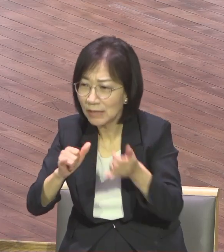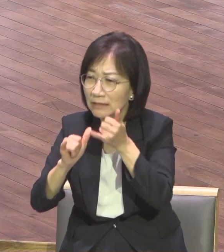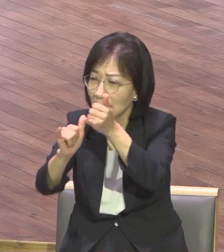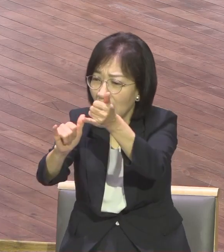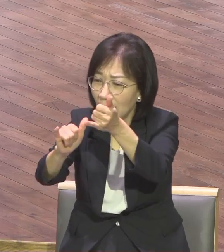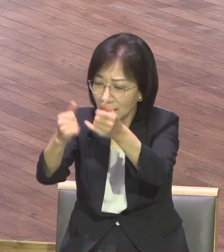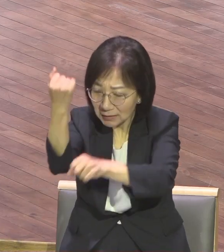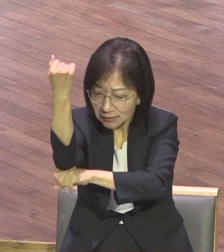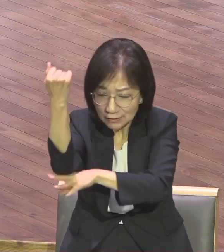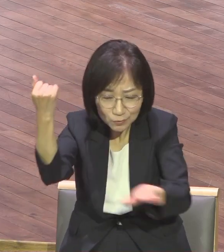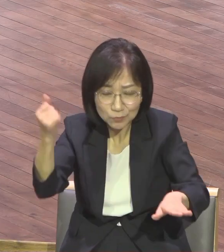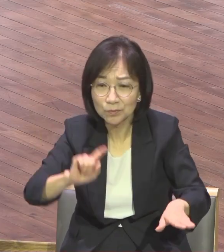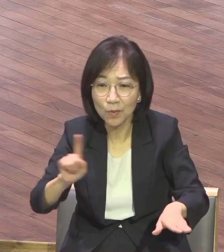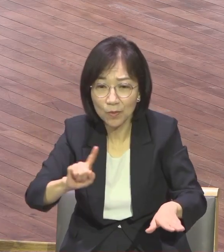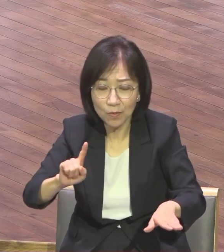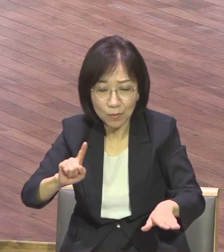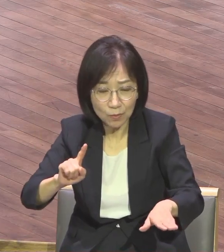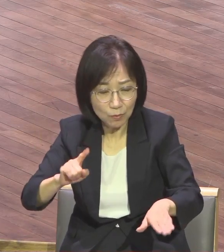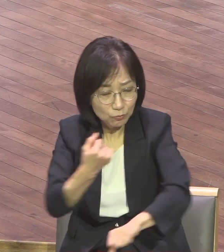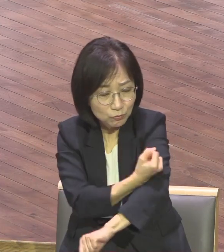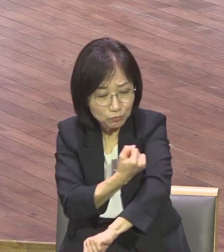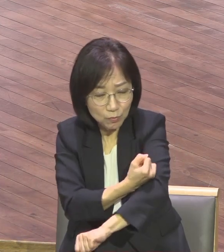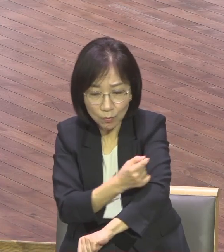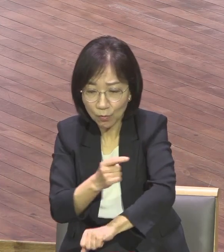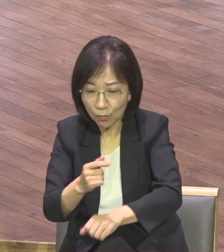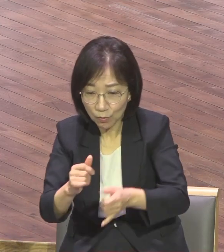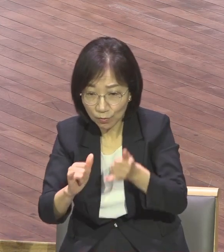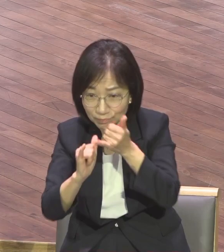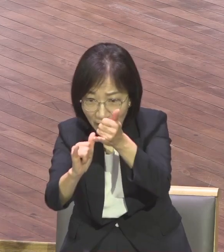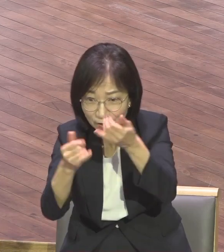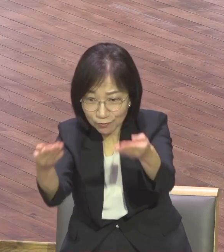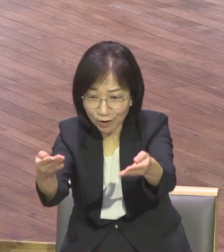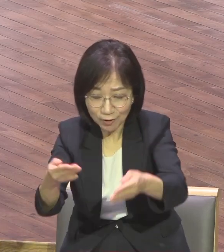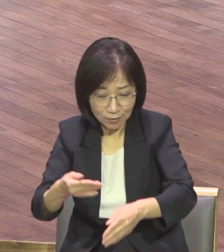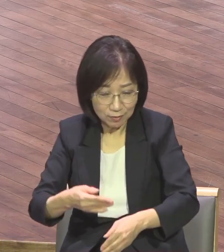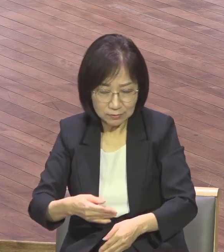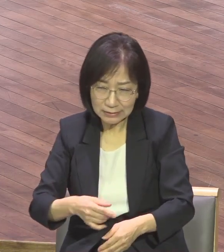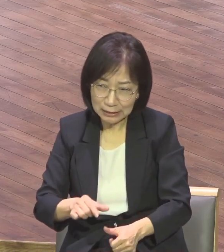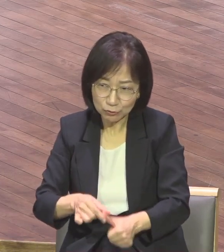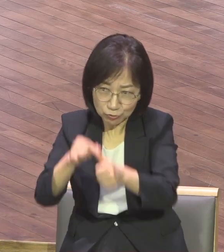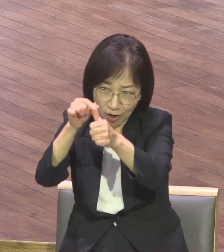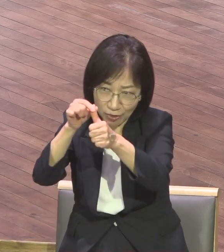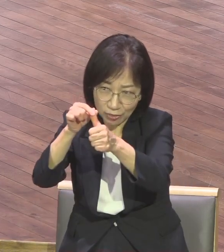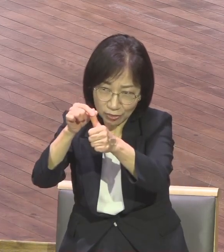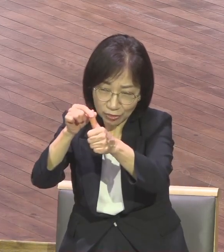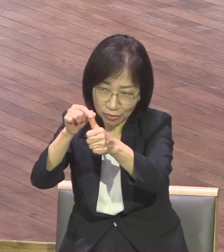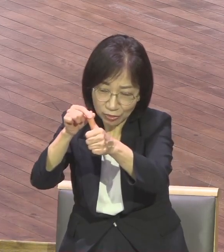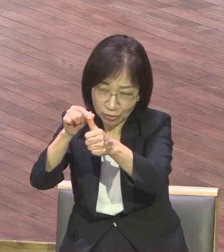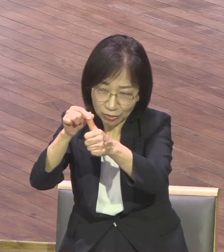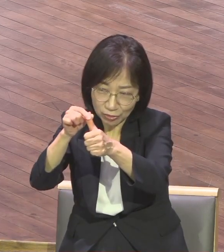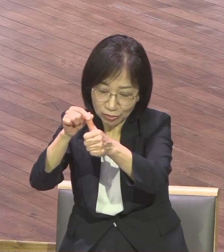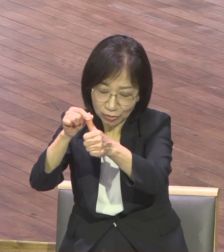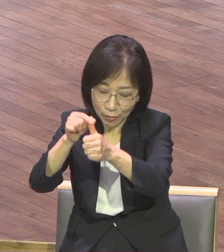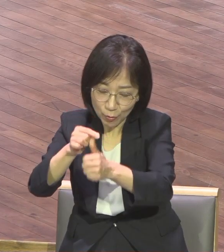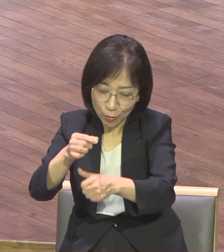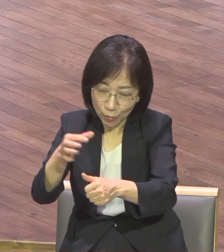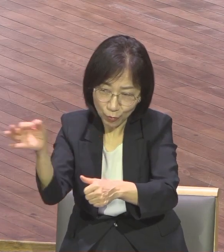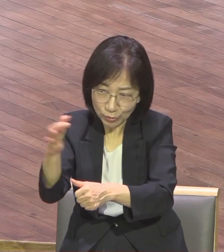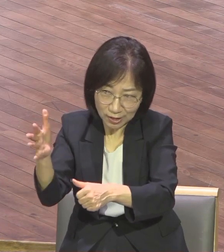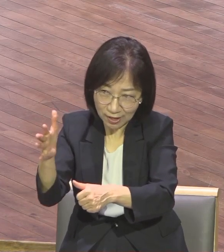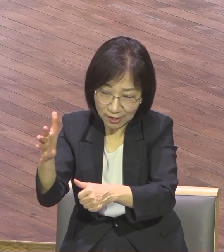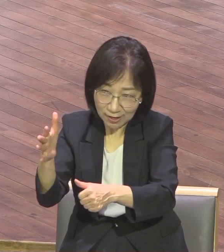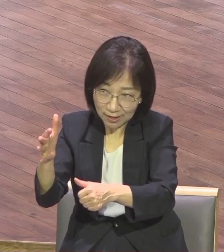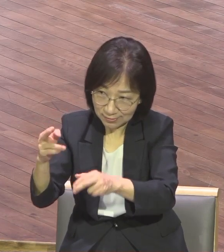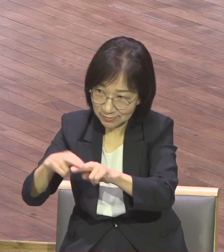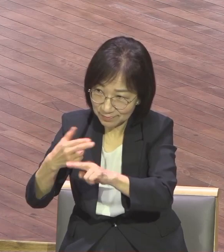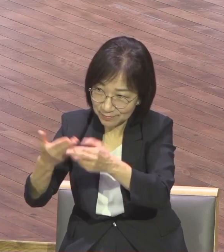뭐예요? 기준이 뭐냐고? 아 구원은 그냥 공짜로 받는데 상급은 또 다른 얘기잖아요. 아 선교자의